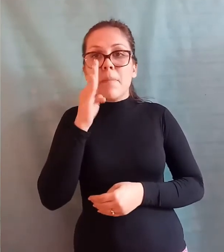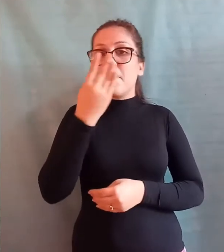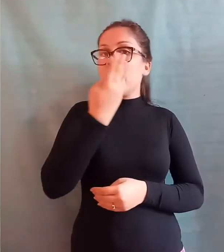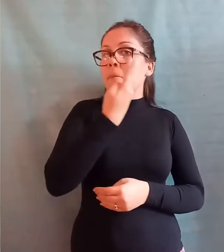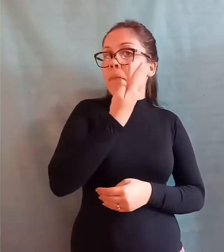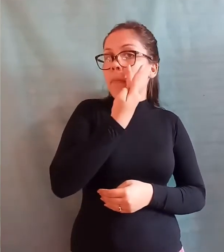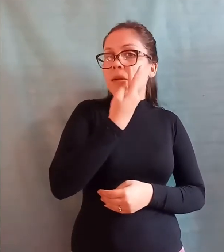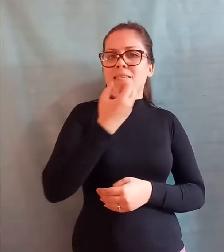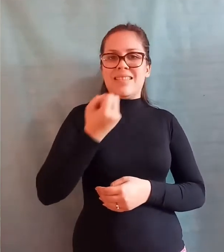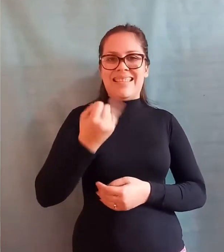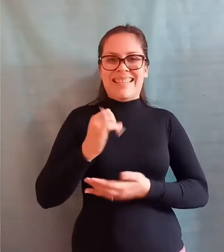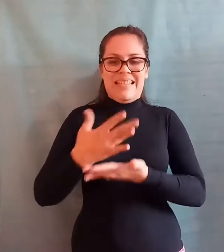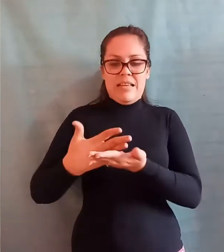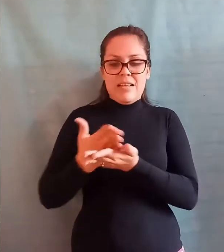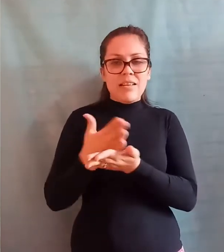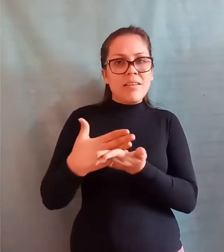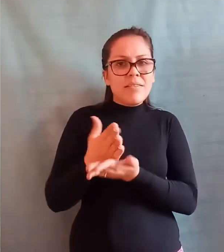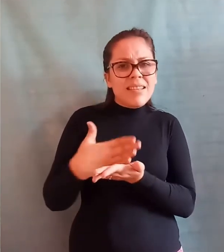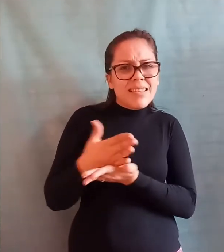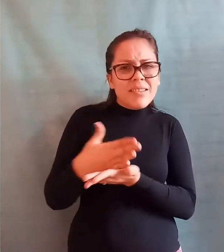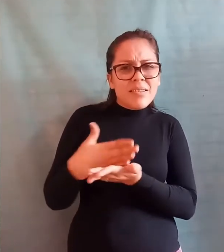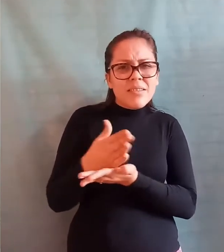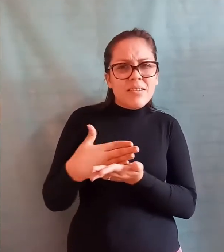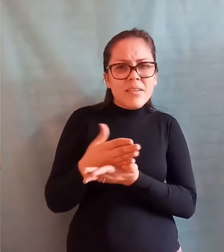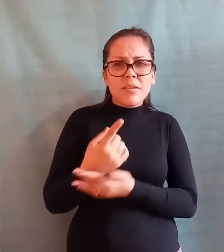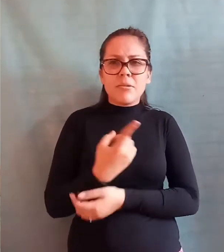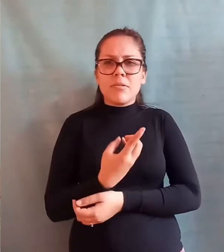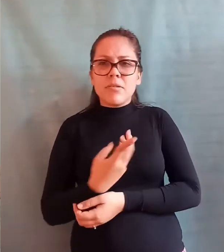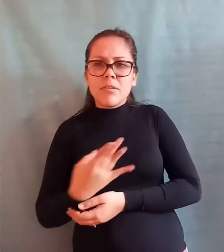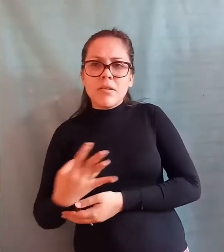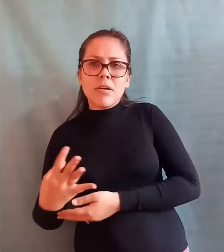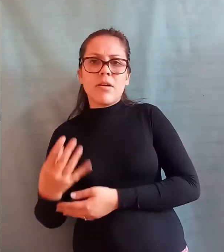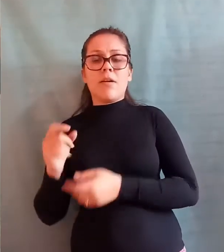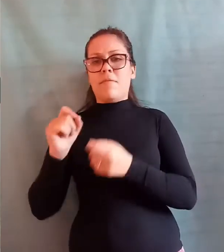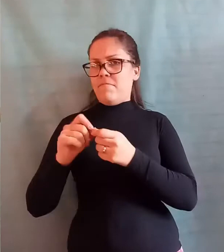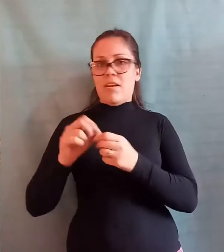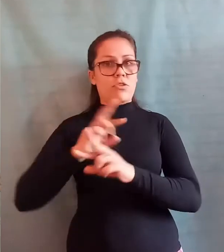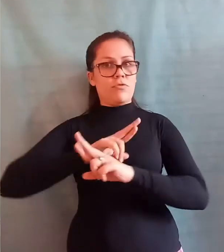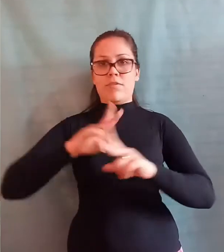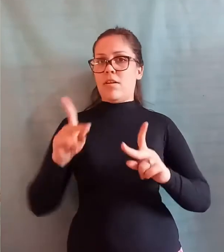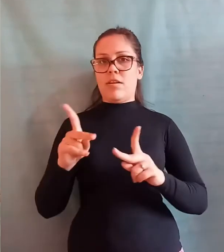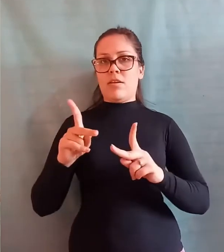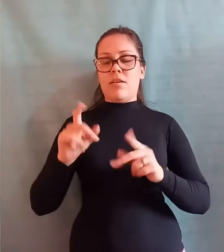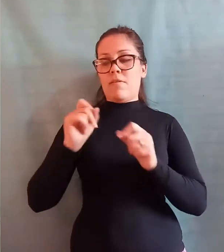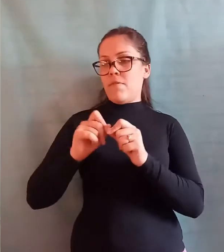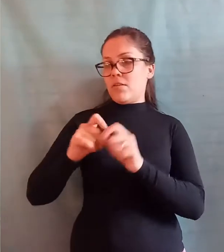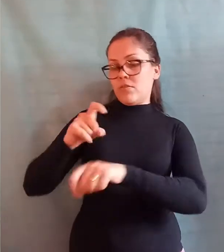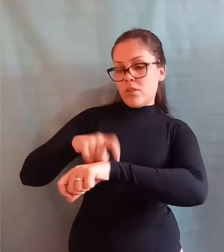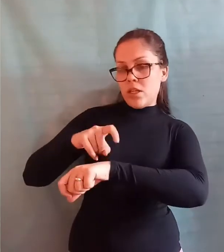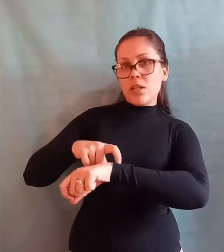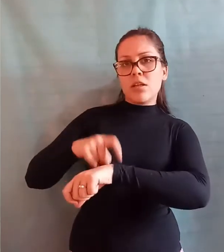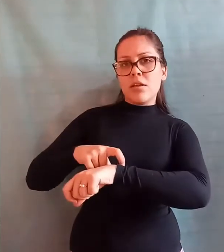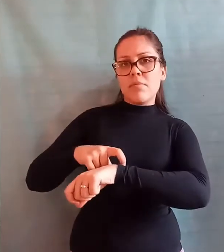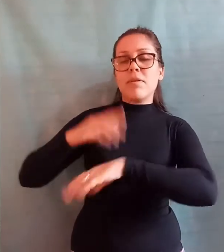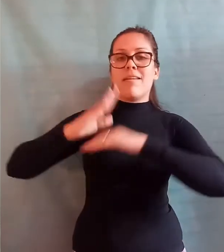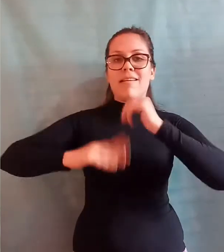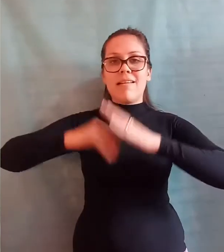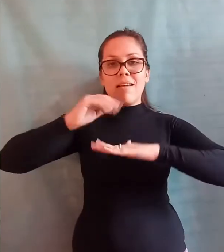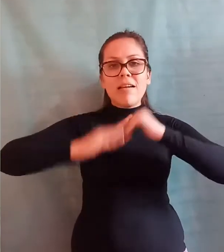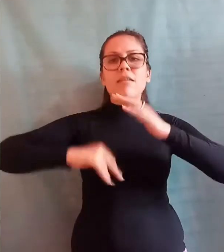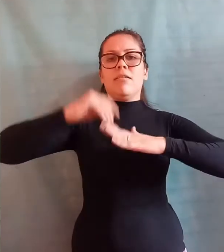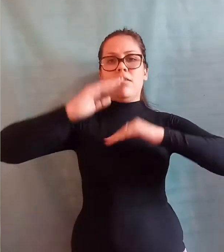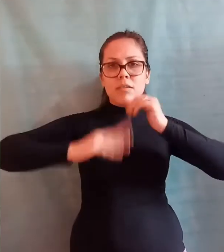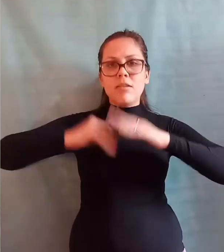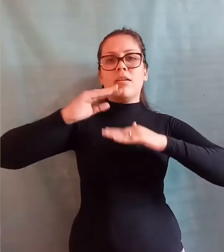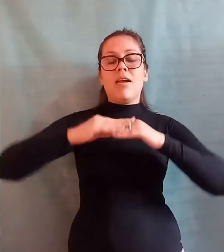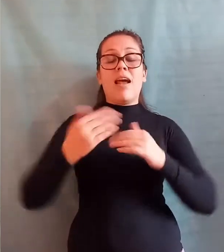respiração. Se está atrapalhando fazer a contagem, faz de outro jeito, faz com um timer, tá? E vai treinando até o